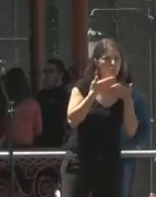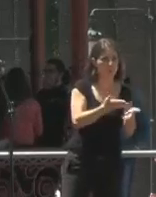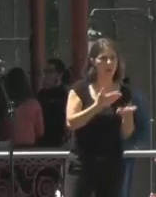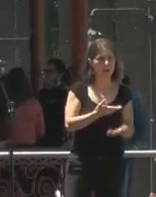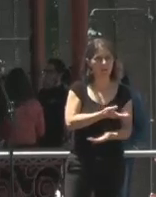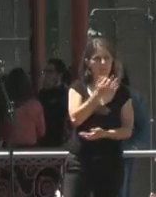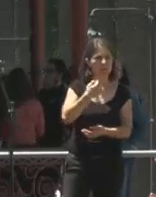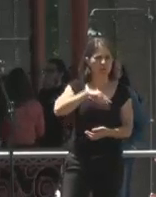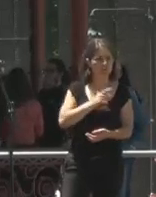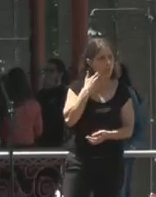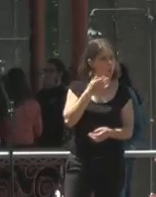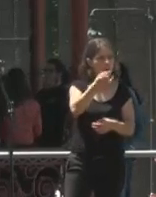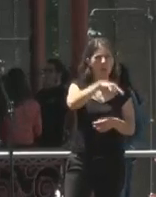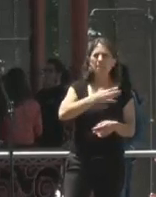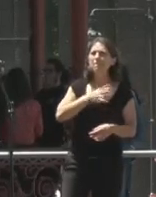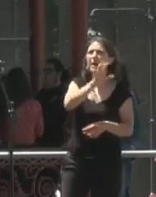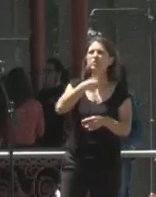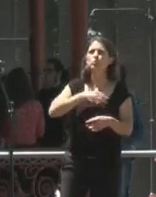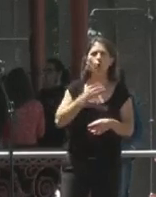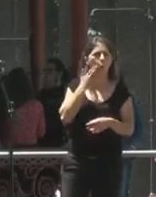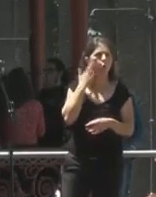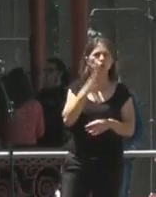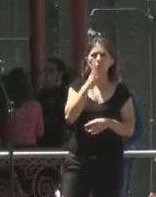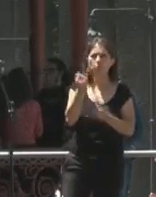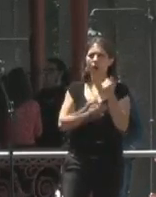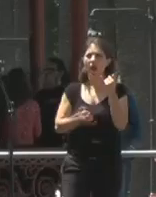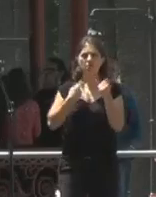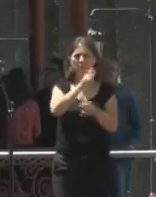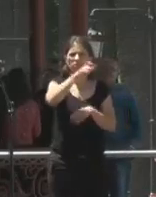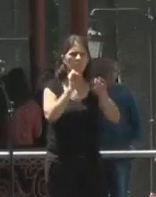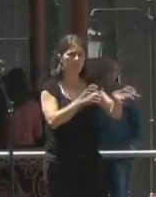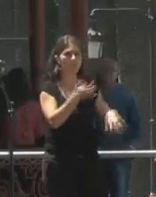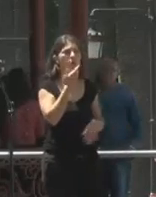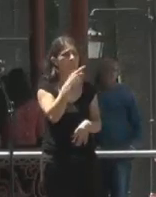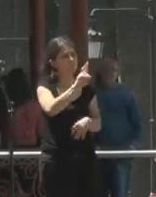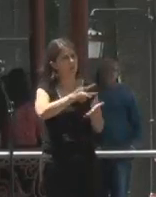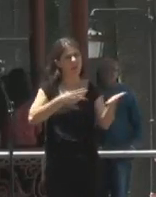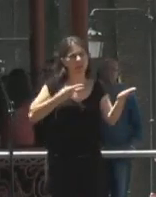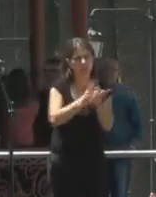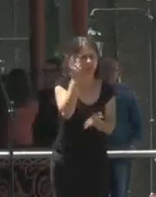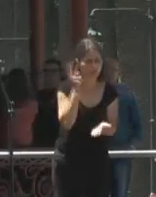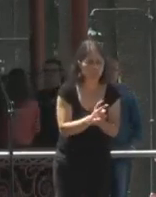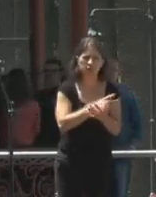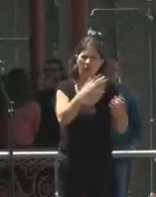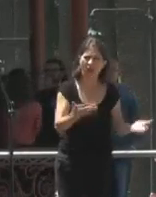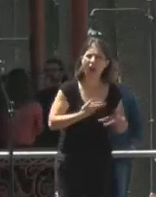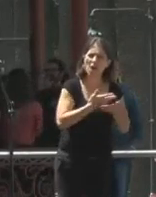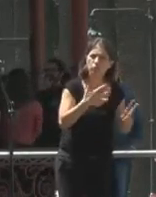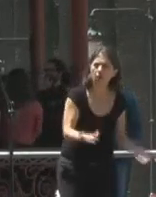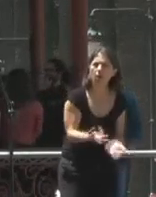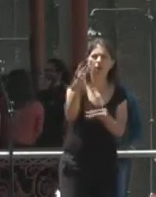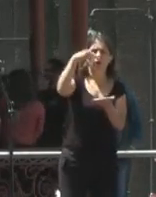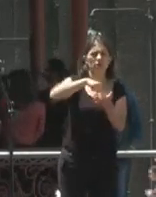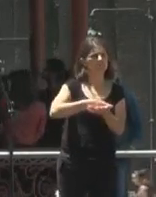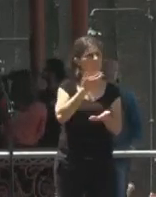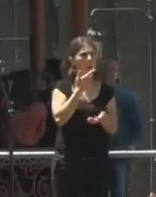mano. Estamos orgullosos de nuestro país porque es un país que no deja a nadie atrás, que si te has caído te levanta, que si tienes dificultades te dice, tranquilo,